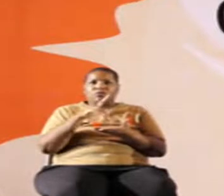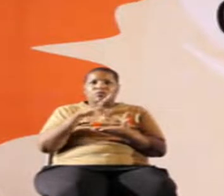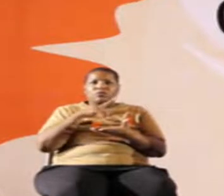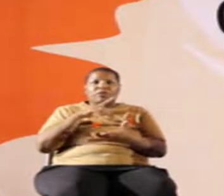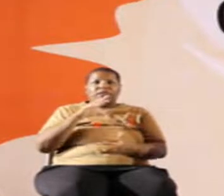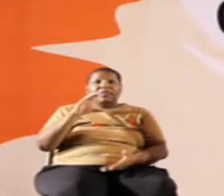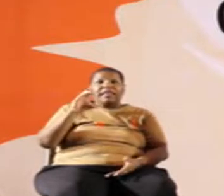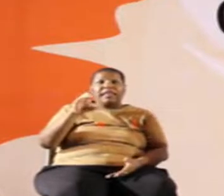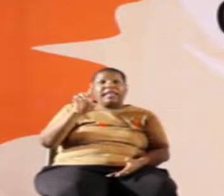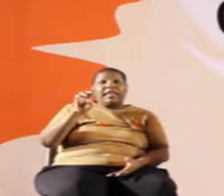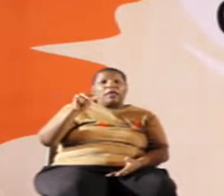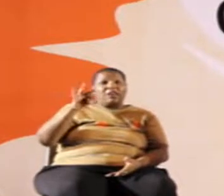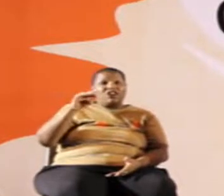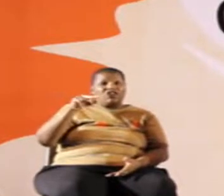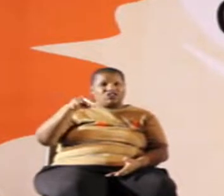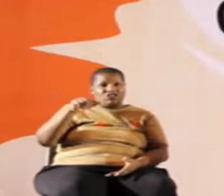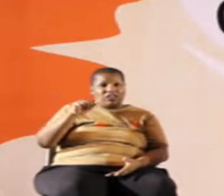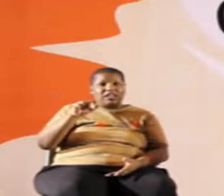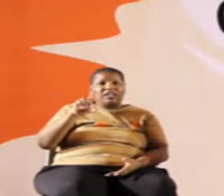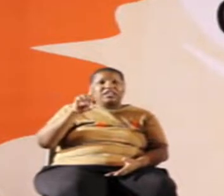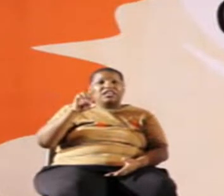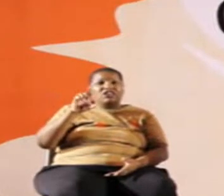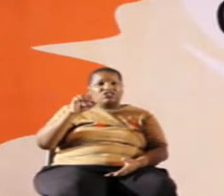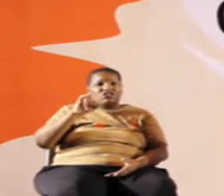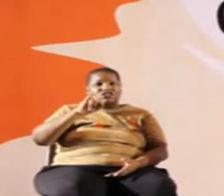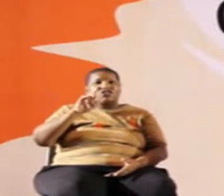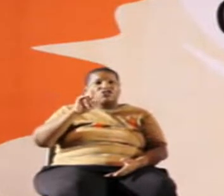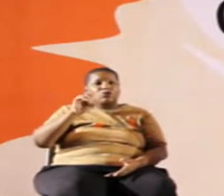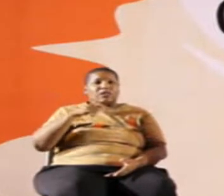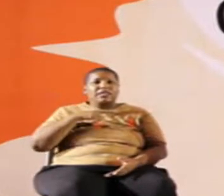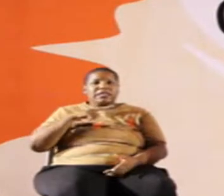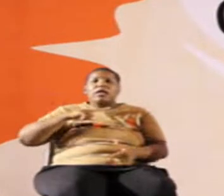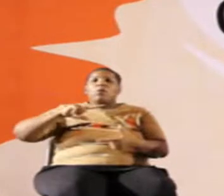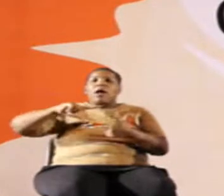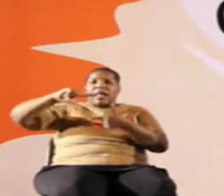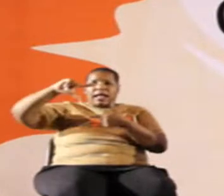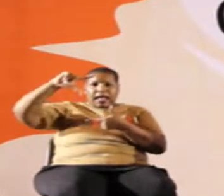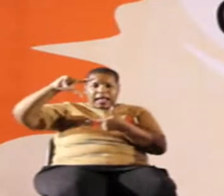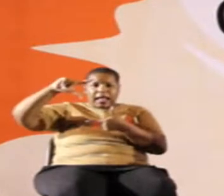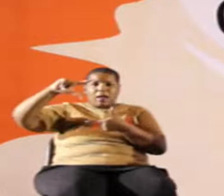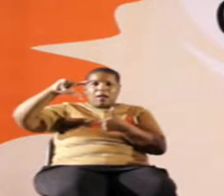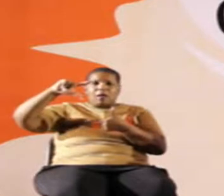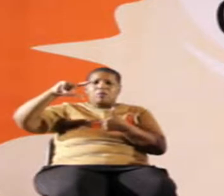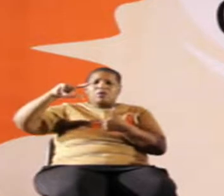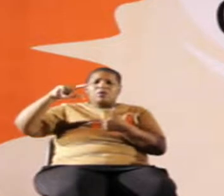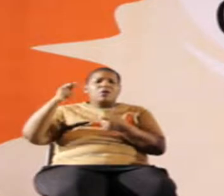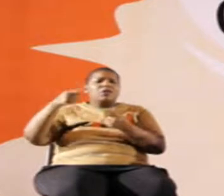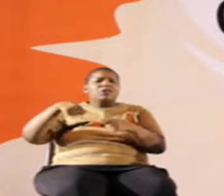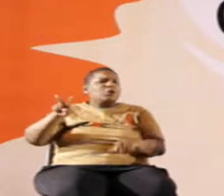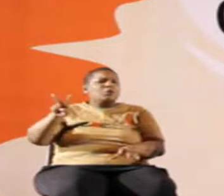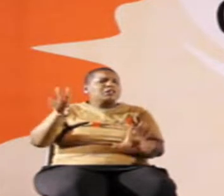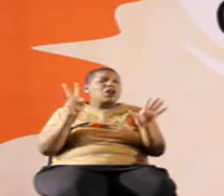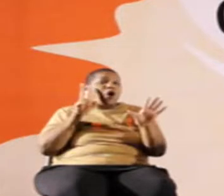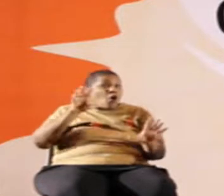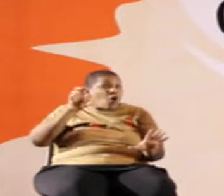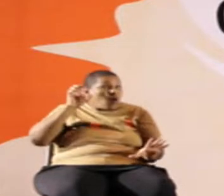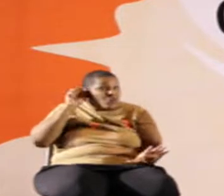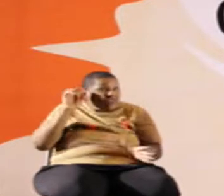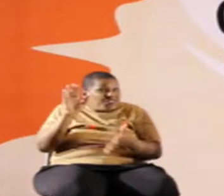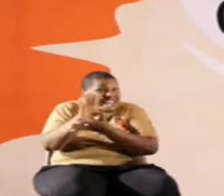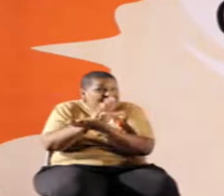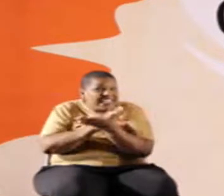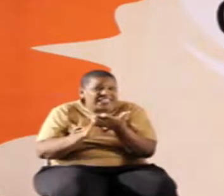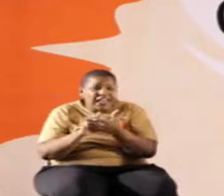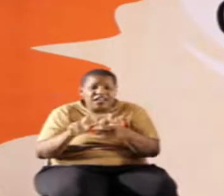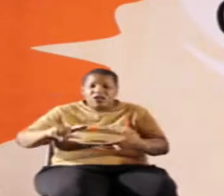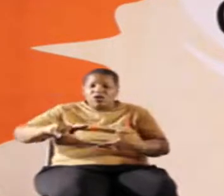Clementina de Jesus com uma capa do Elifas Andreato que, assim, você não precisa ouvir nada, né?